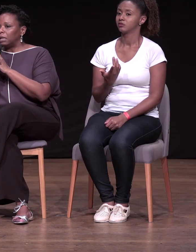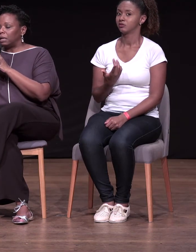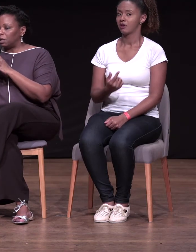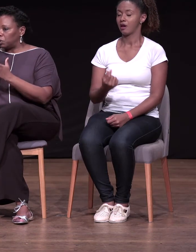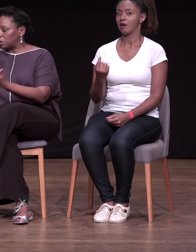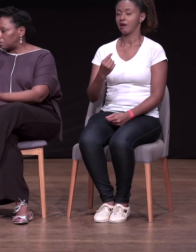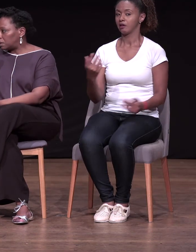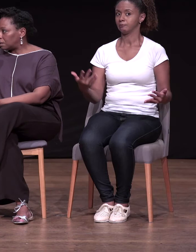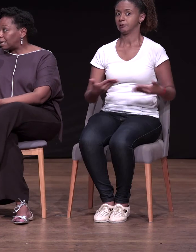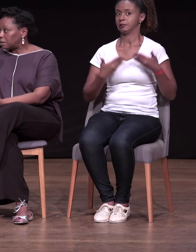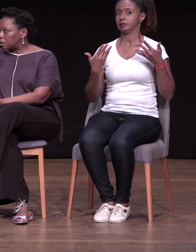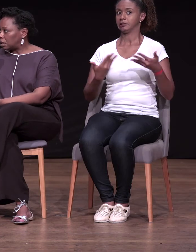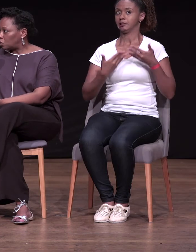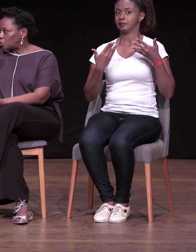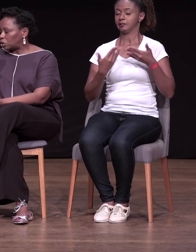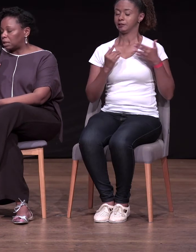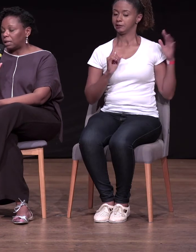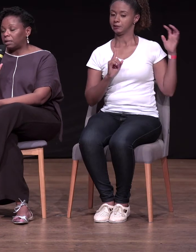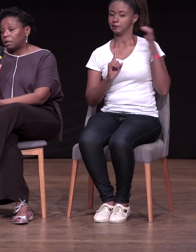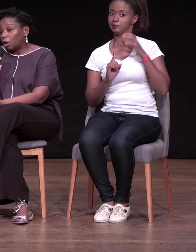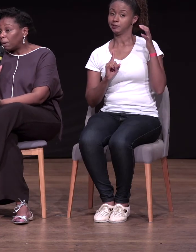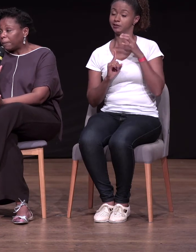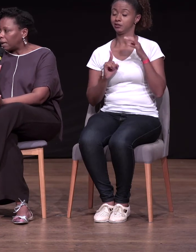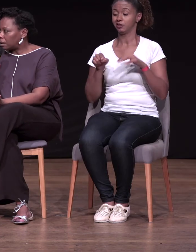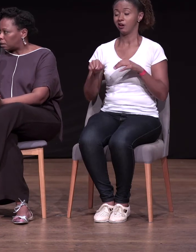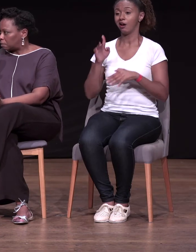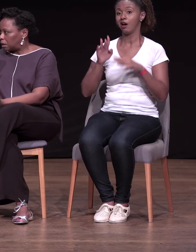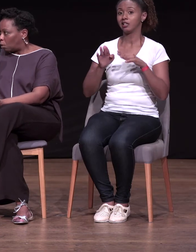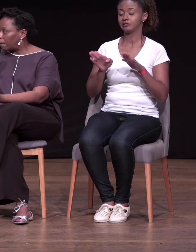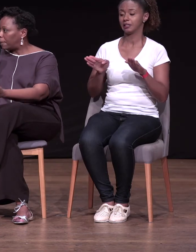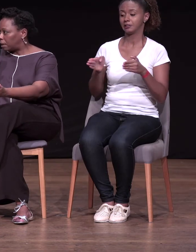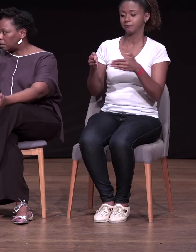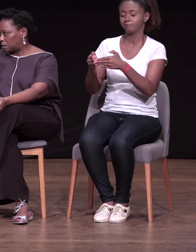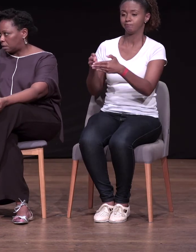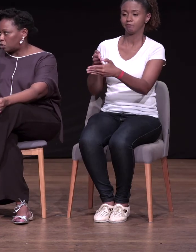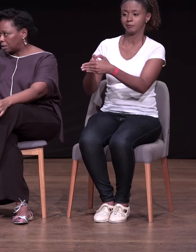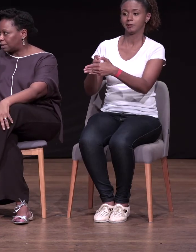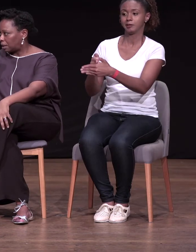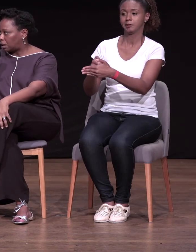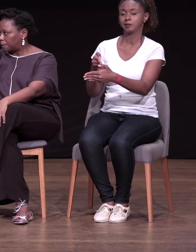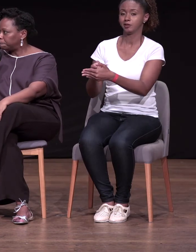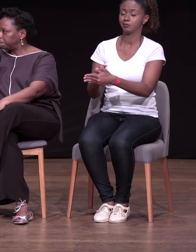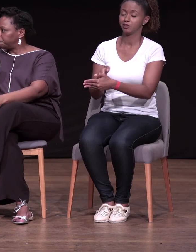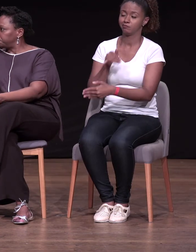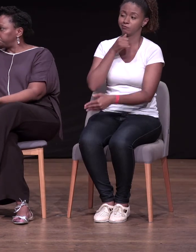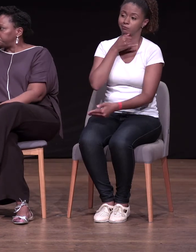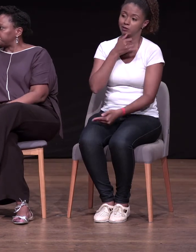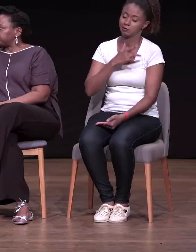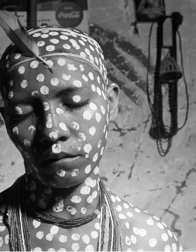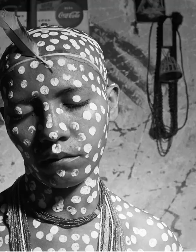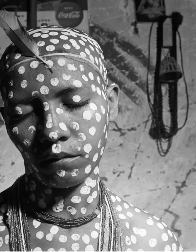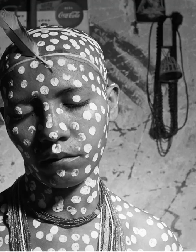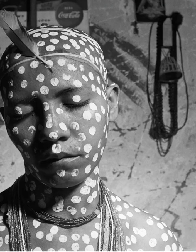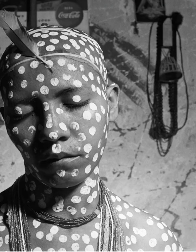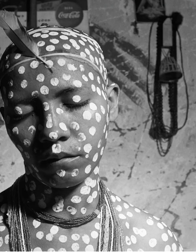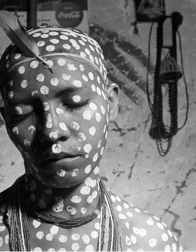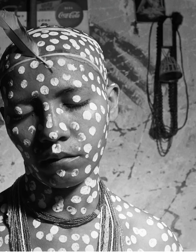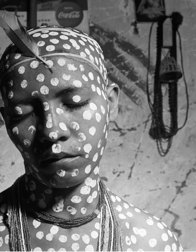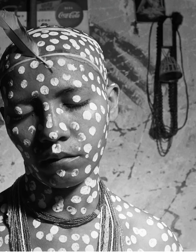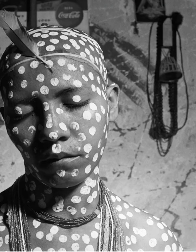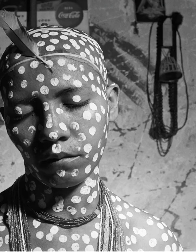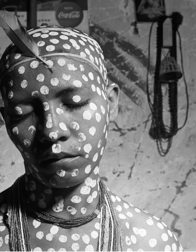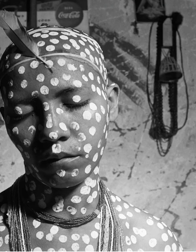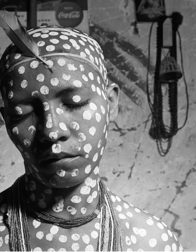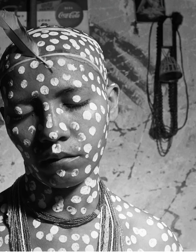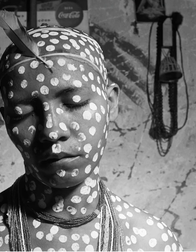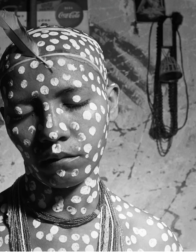acompanha e que muitas vezes restringe, né? E que é uma pena que seja assim, né? Sim, eu